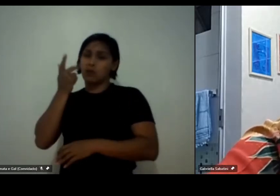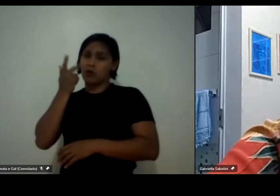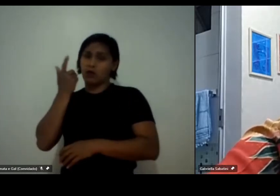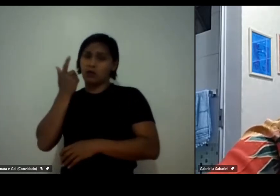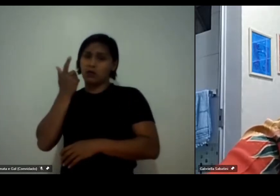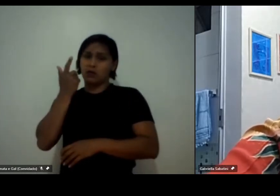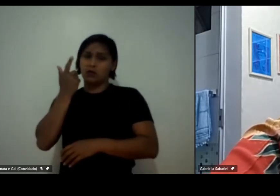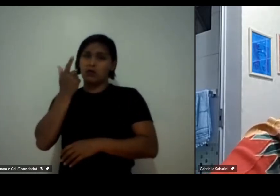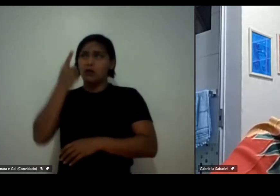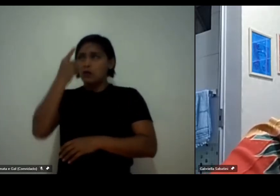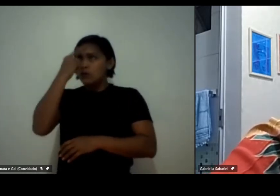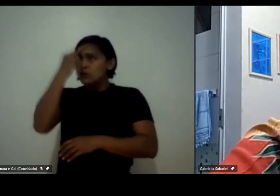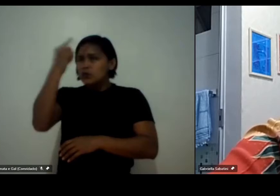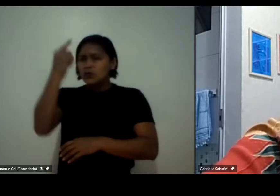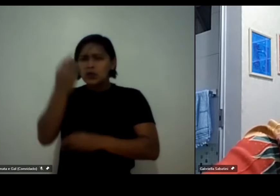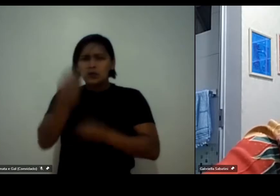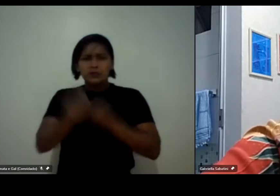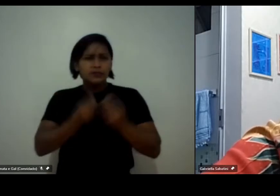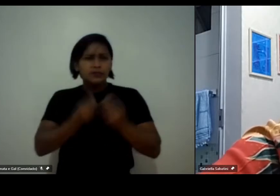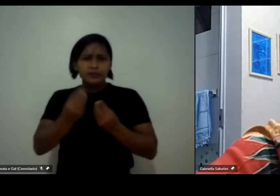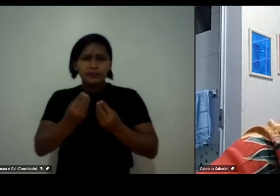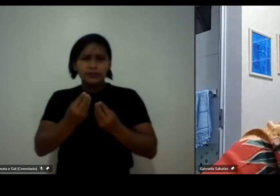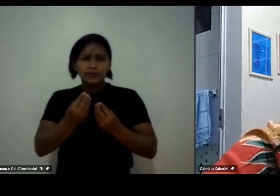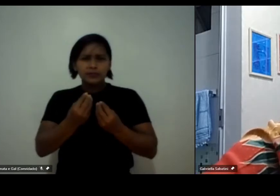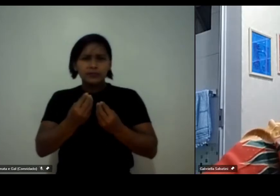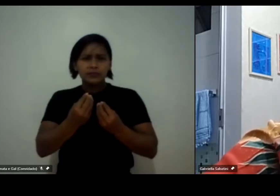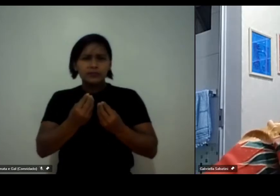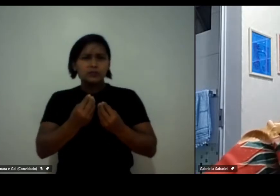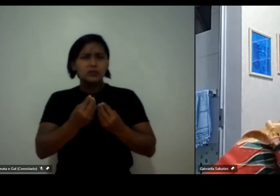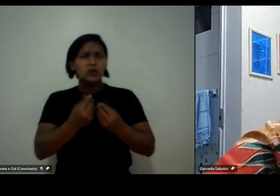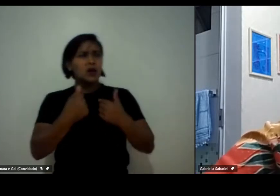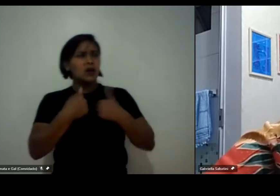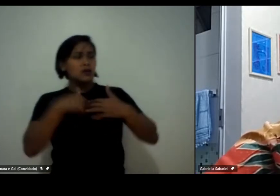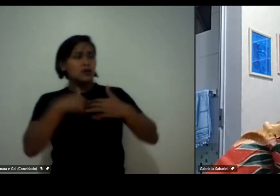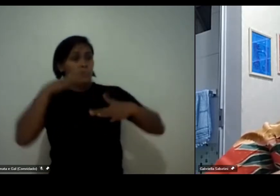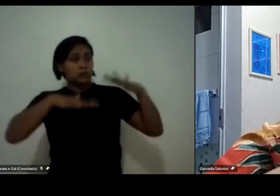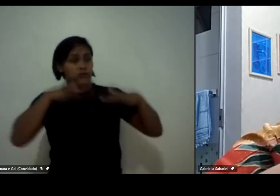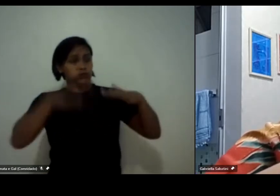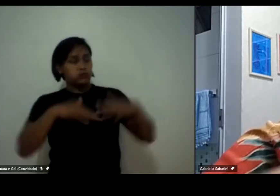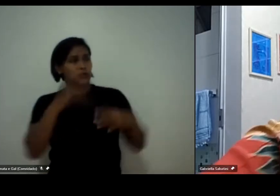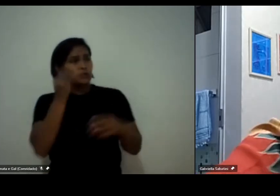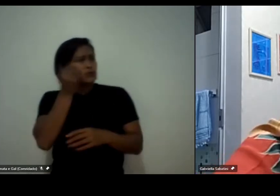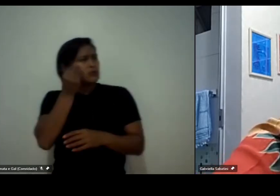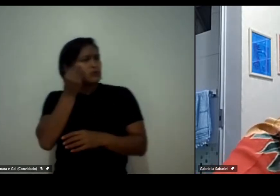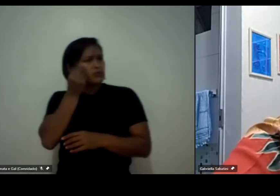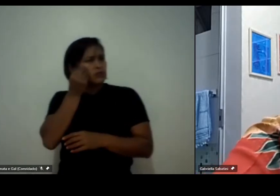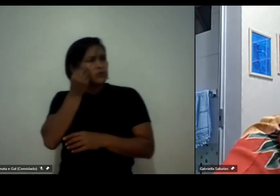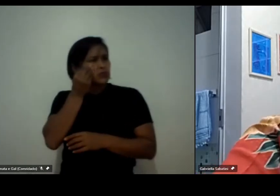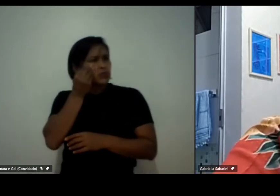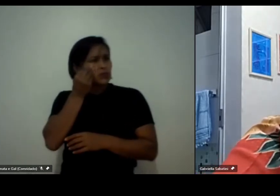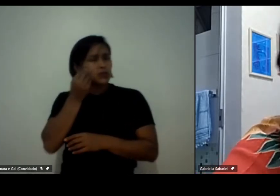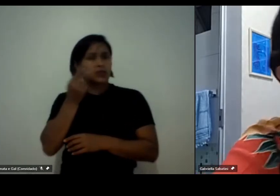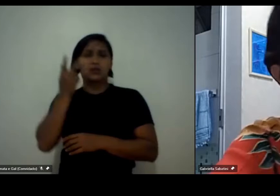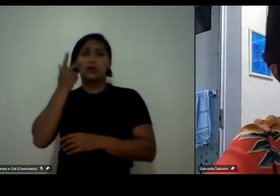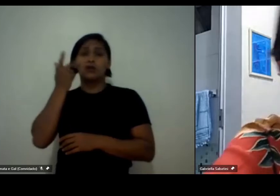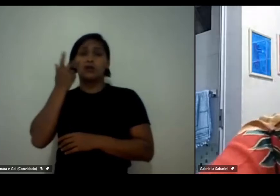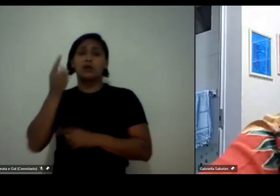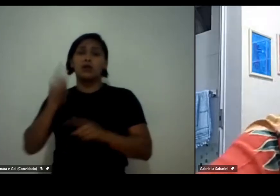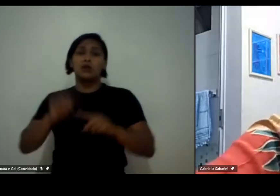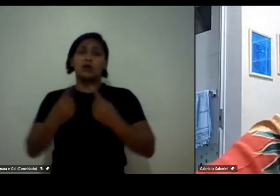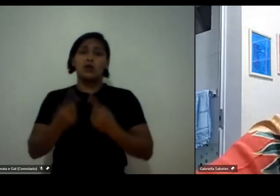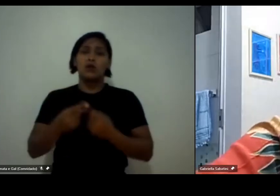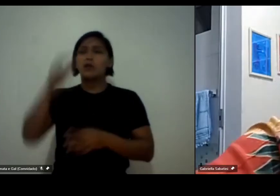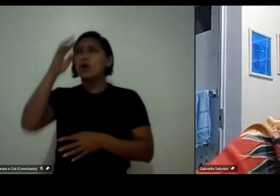Meu Deus, fim de citação. Meu Deus, até estremeço com a tentativa de se passar por normal. Quem me dera, seria um sonho